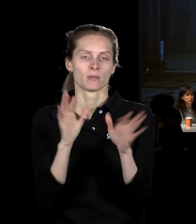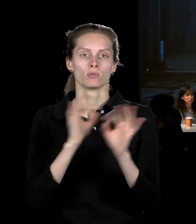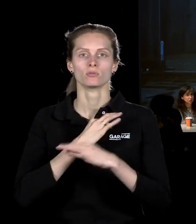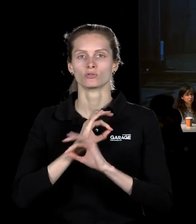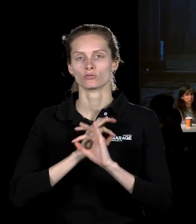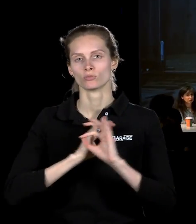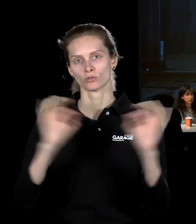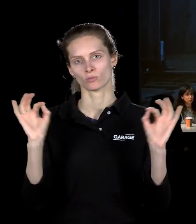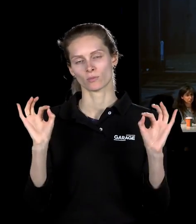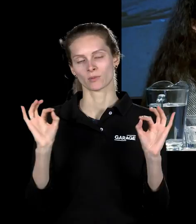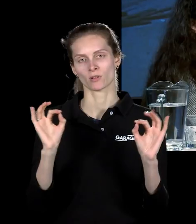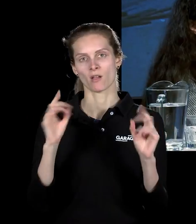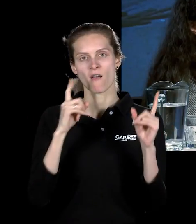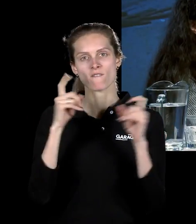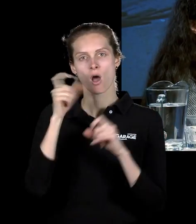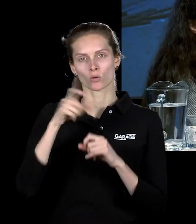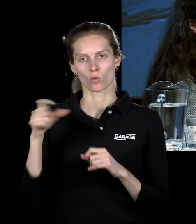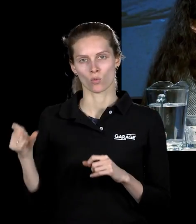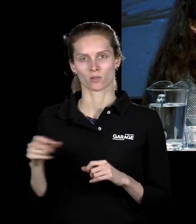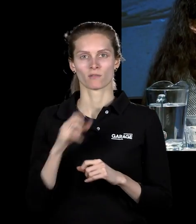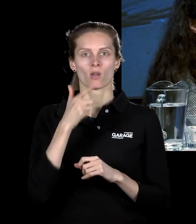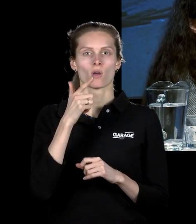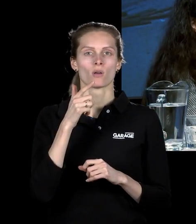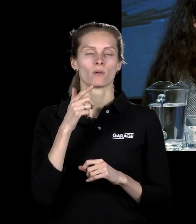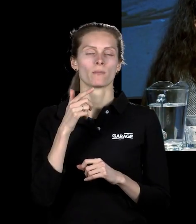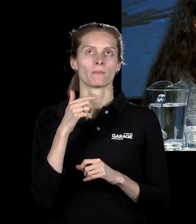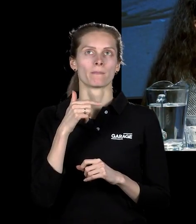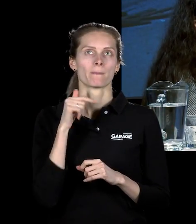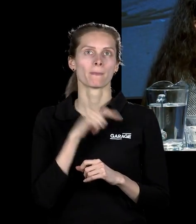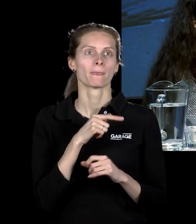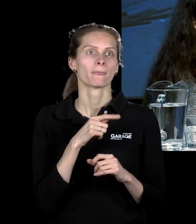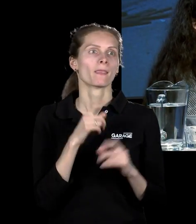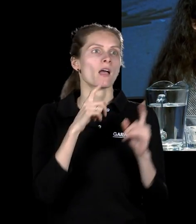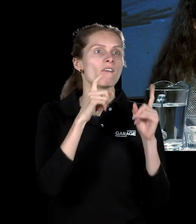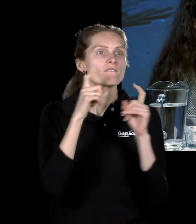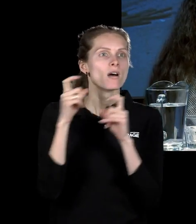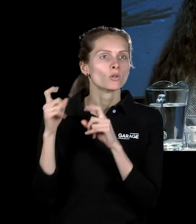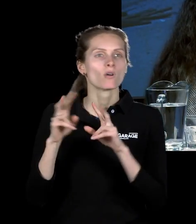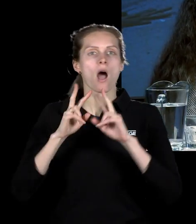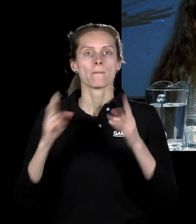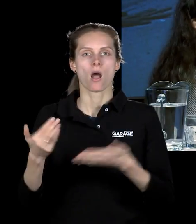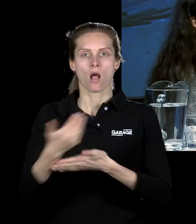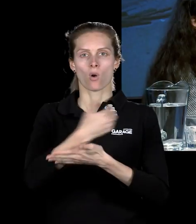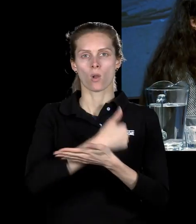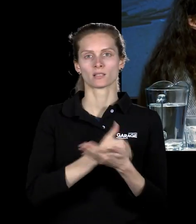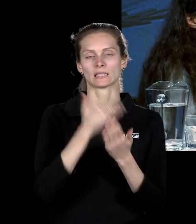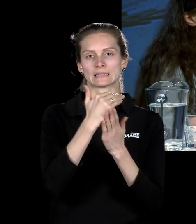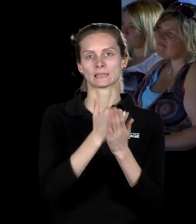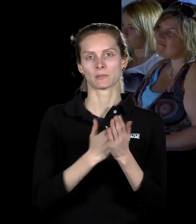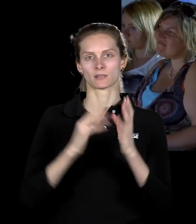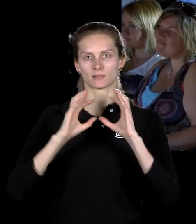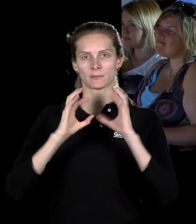заново стали снимать вот эту объективную фотографию, фотографию как коллекционирование, систематизация мира.